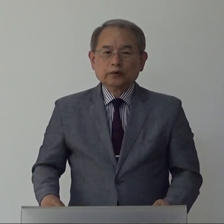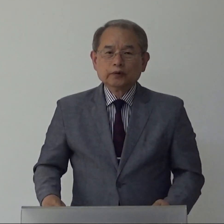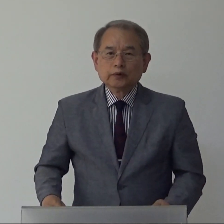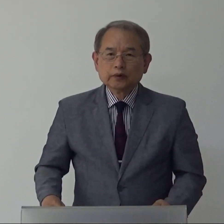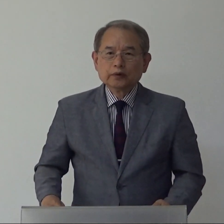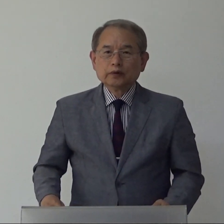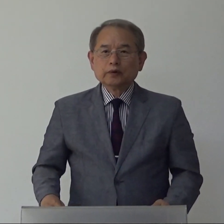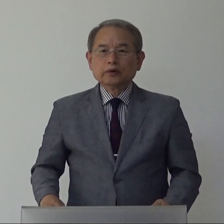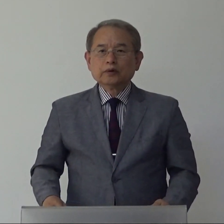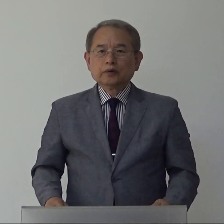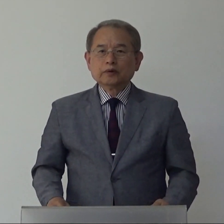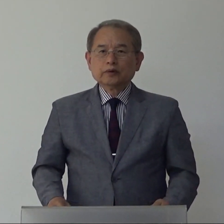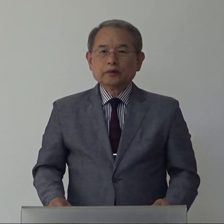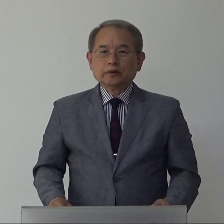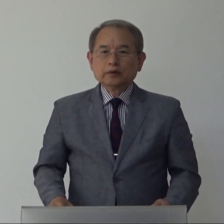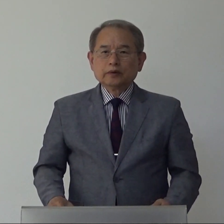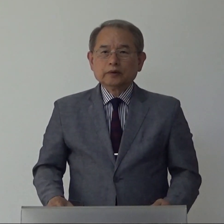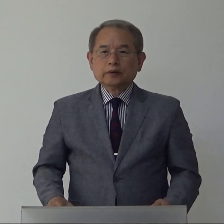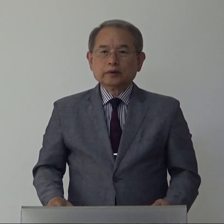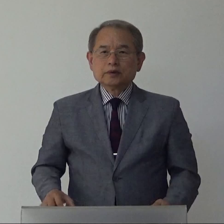비교가 되지 않는 두 대상을